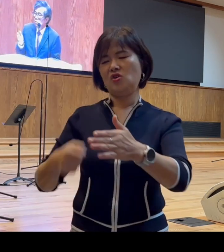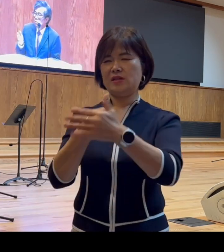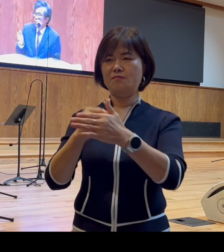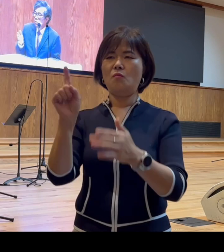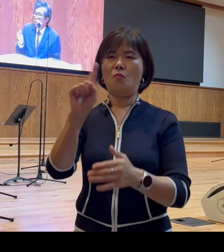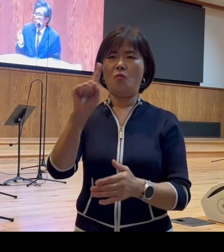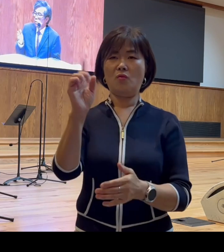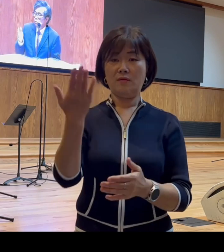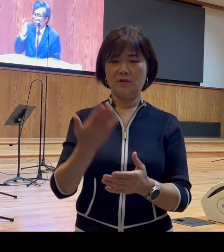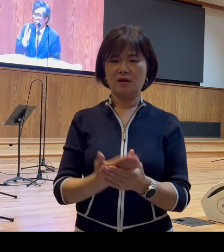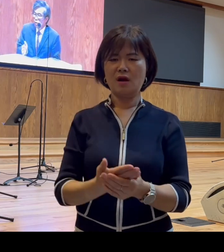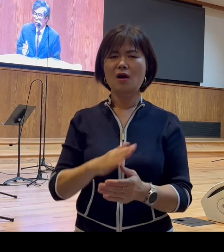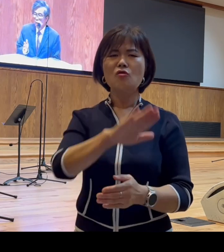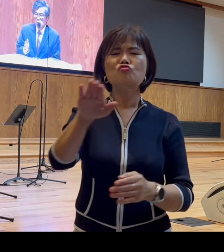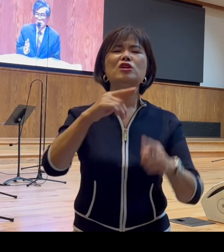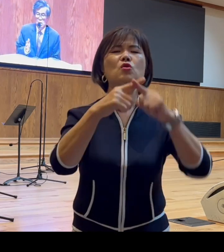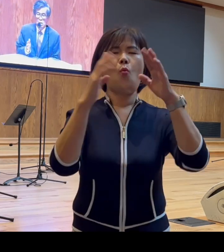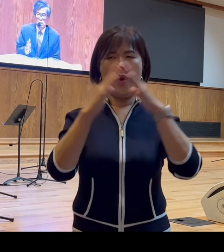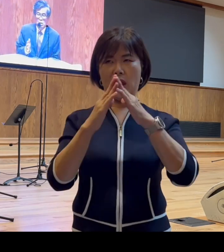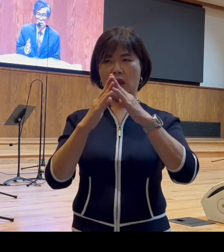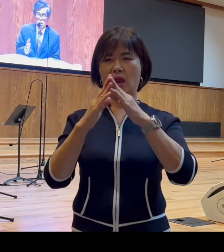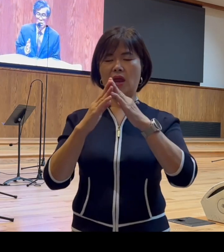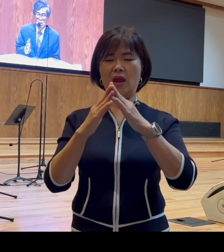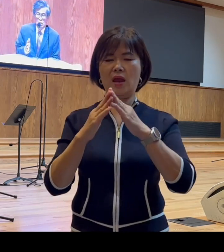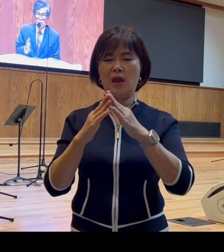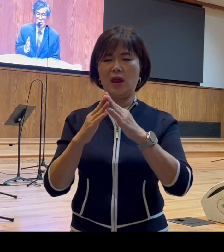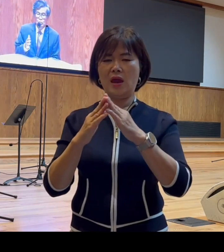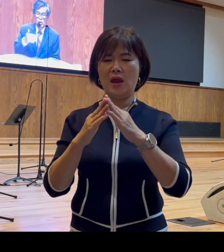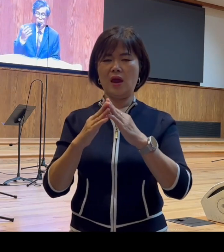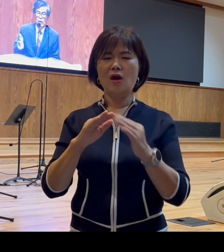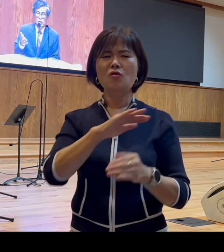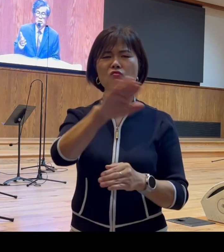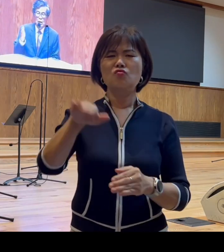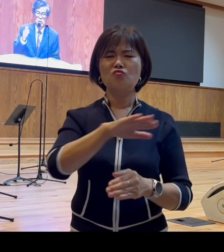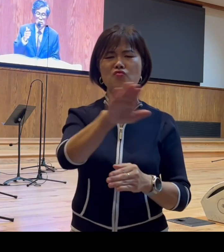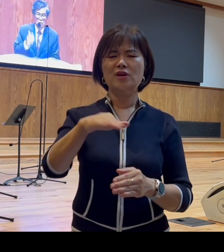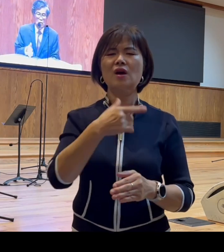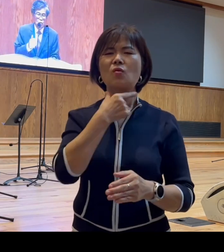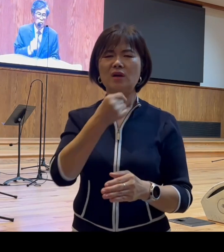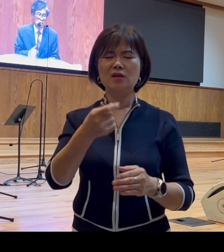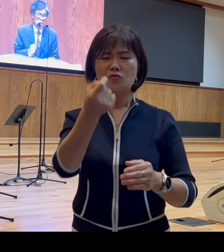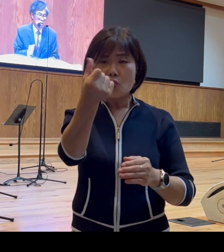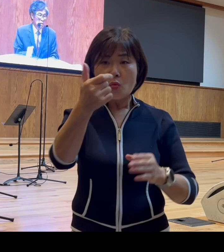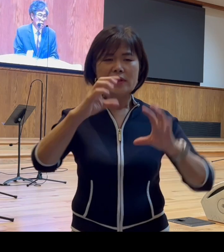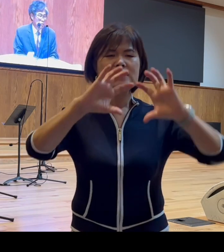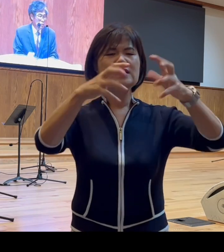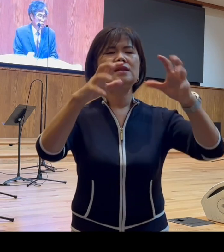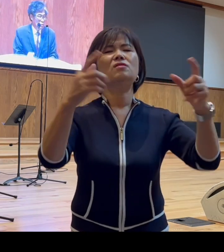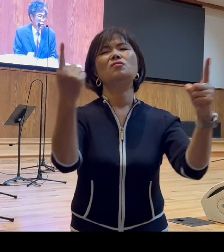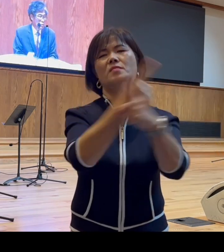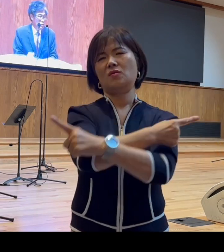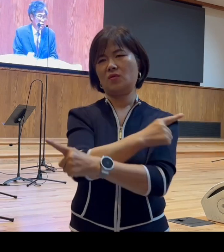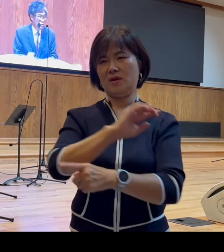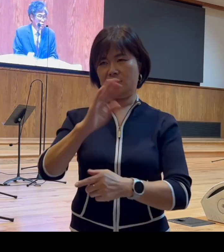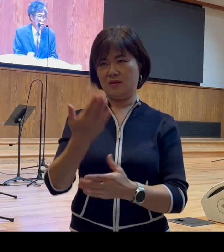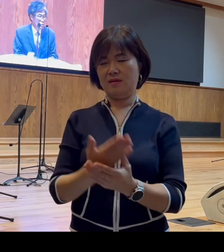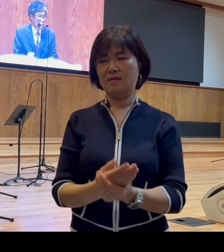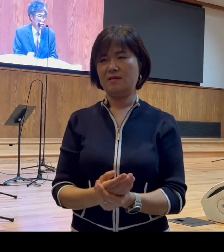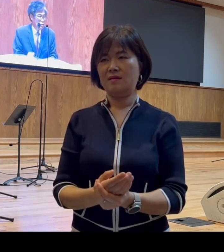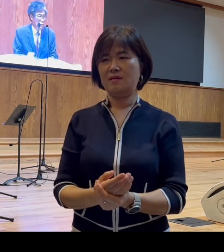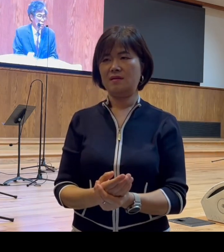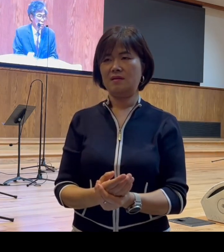뭐냐면, 우리 교회를 우리가 바라는 작은 세상으로 만들어야 된다는 거예요.